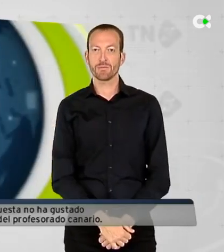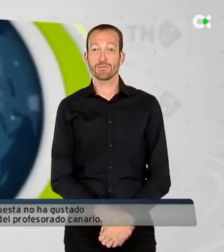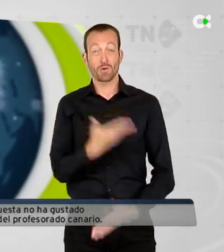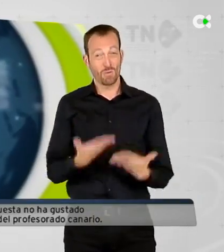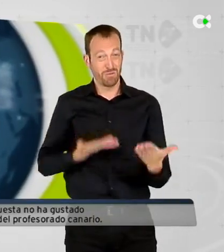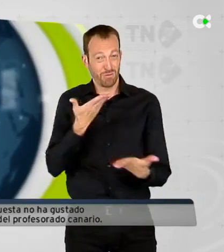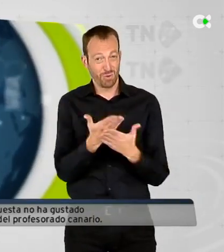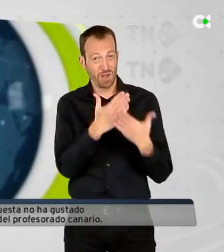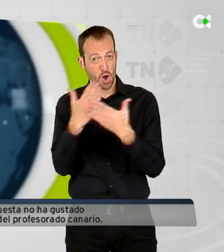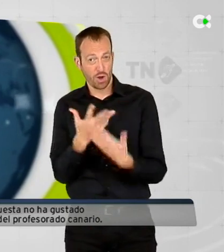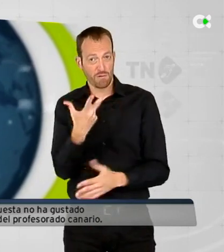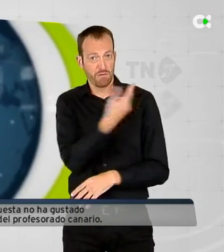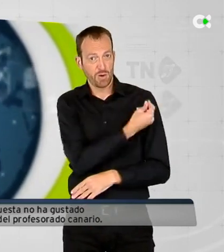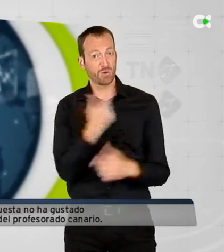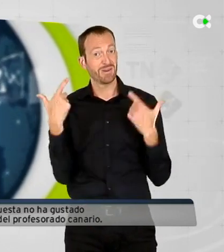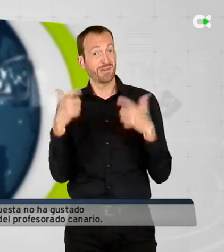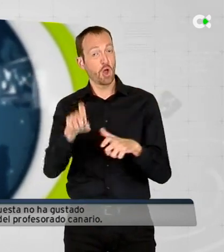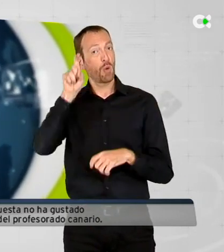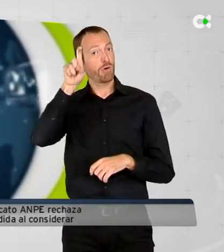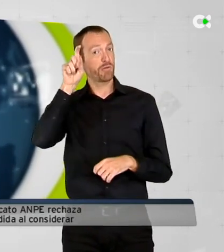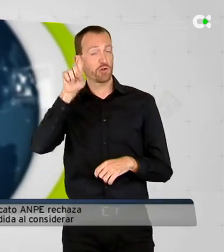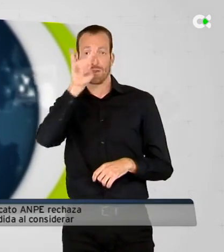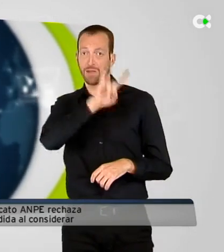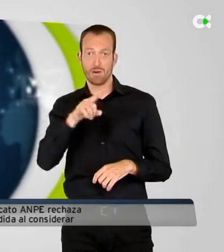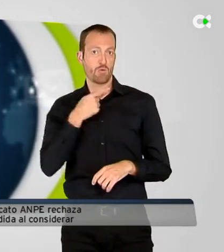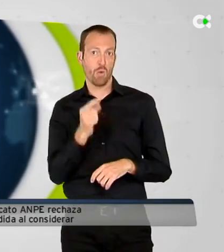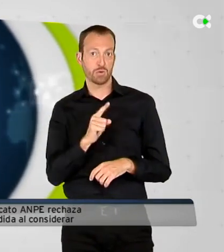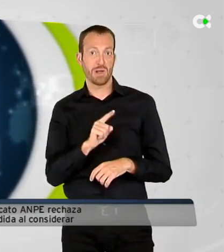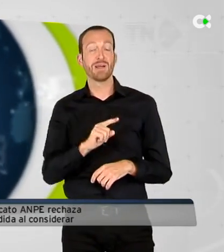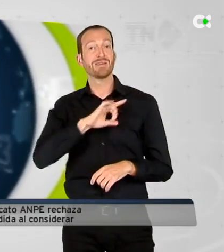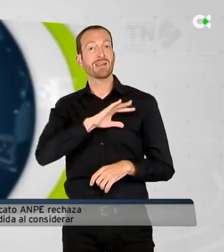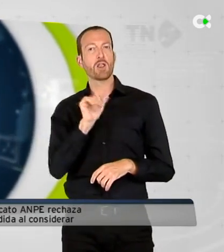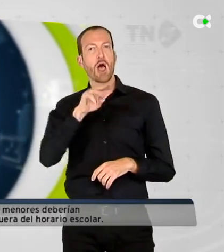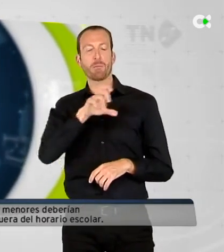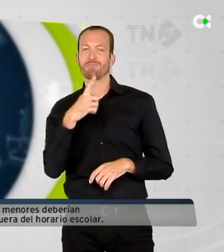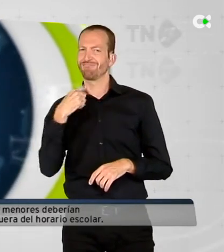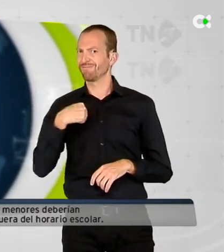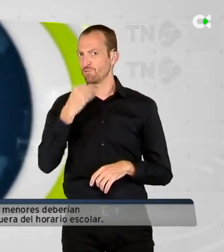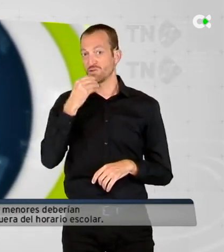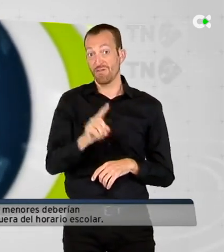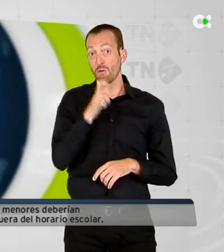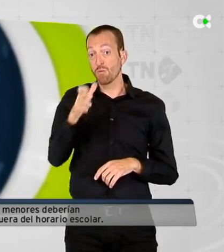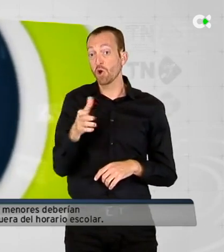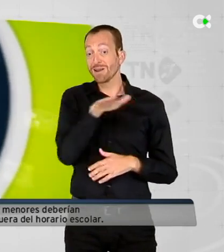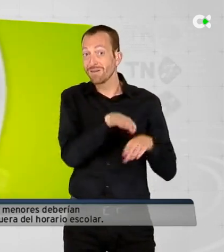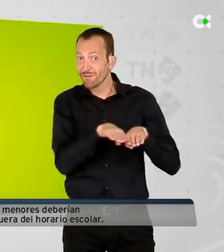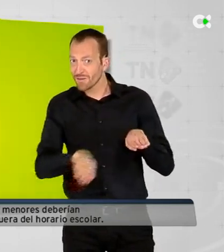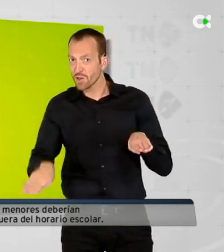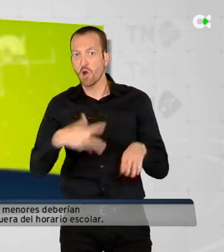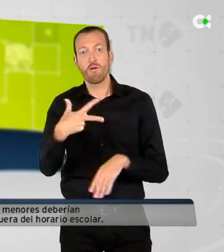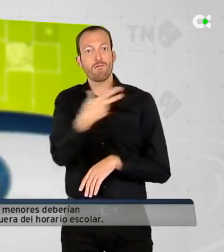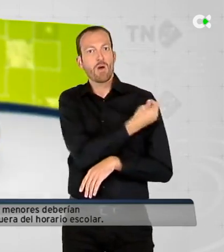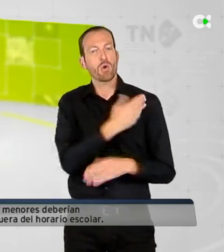La propuesta no ha gustado a un sector del profesorado canario el sindicato AMPE rechaza la medida al considerar que los menores deberían vacunarse